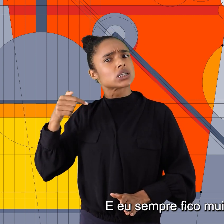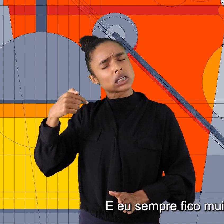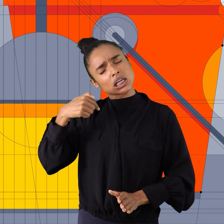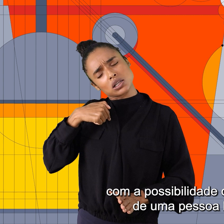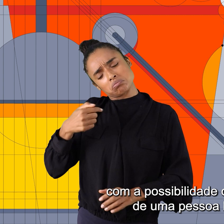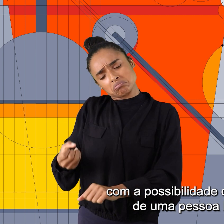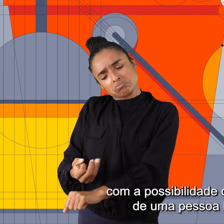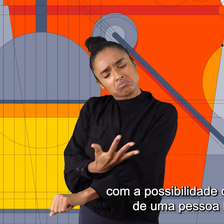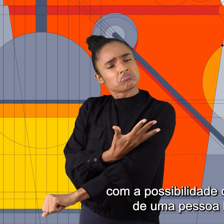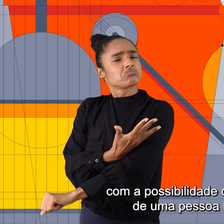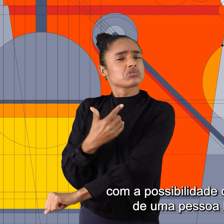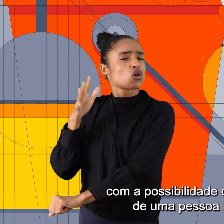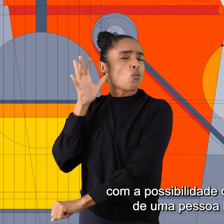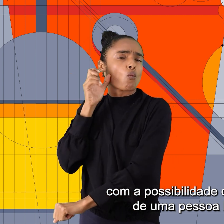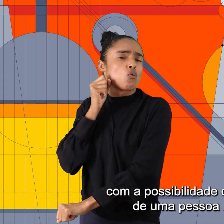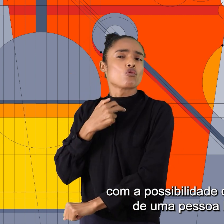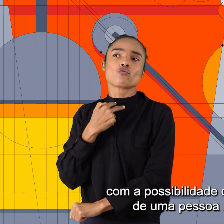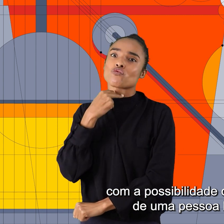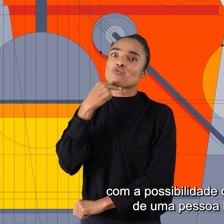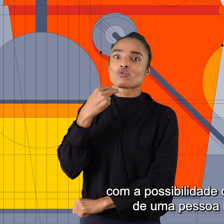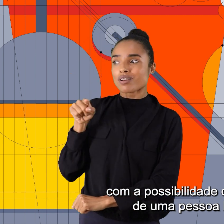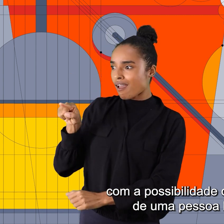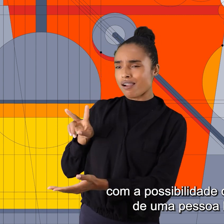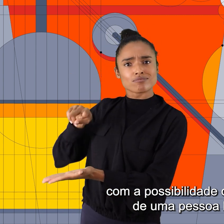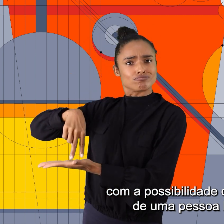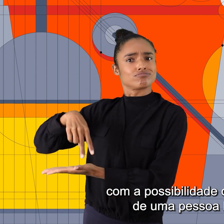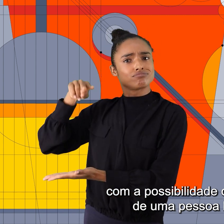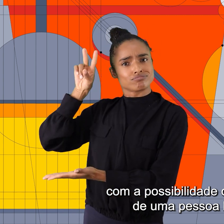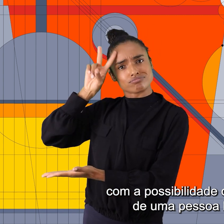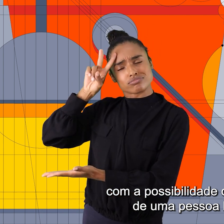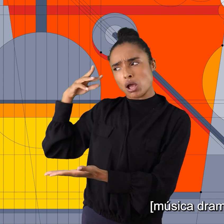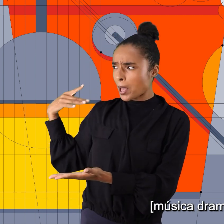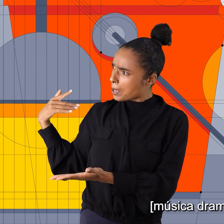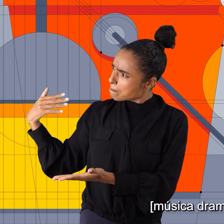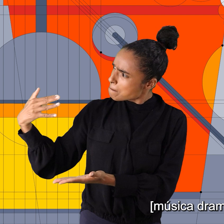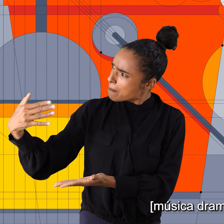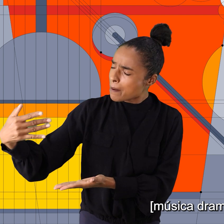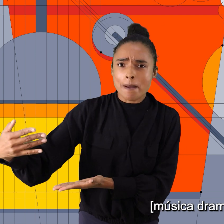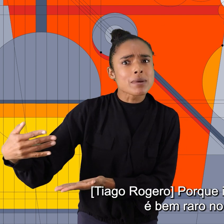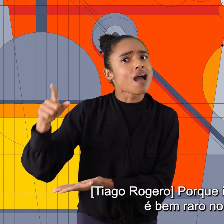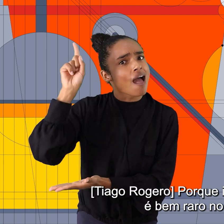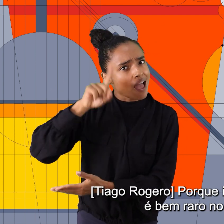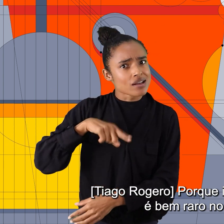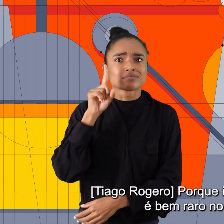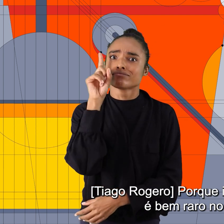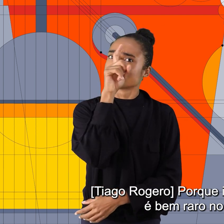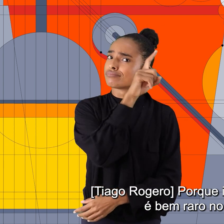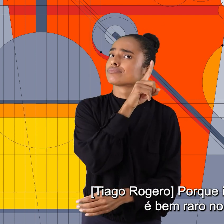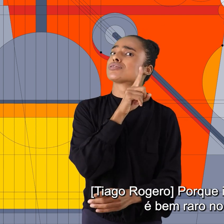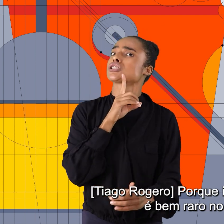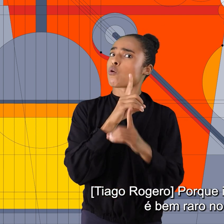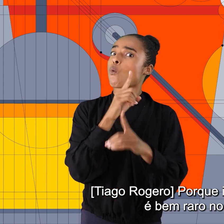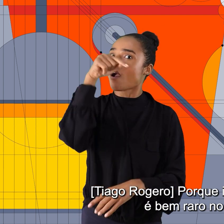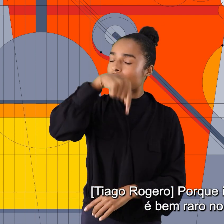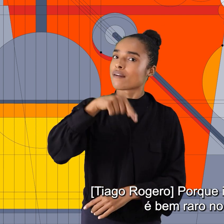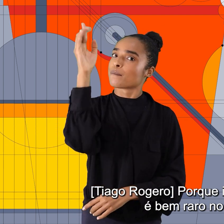muito empolgado com a possibilidade de ouvir a voz de uma pessoa histórica. Porque isso, infelizmente, é bem